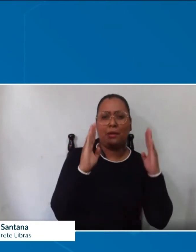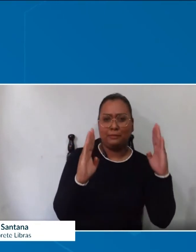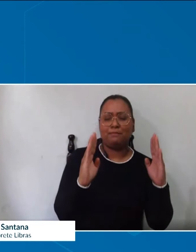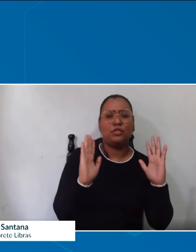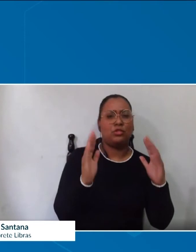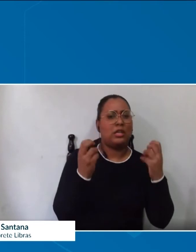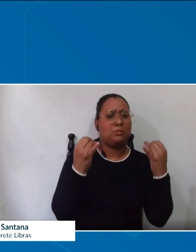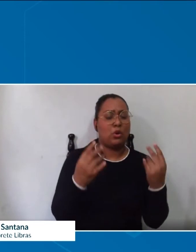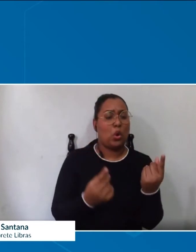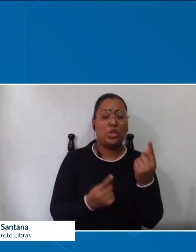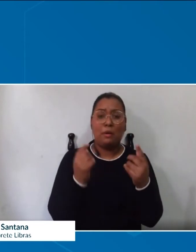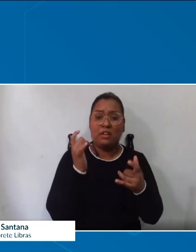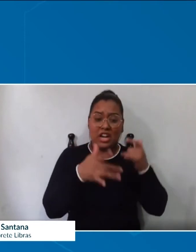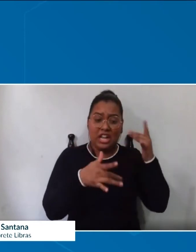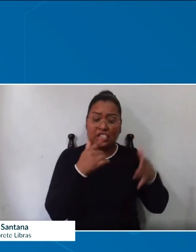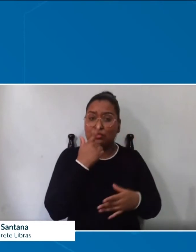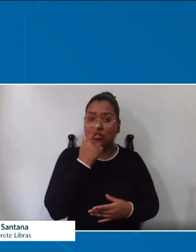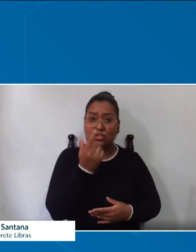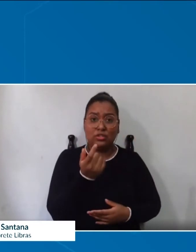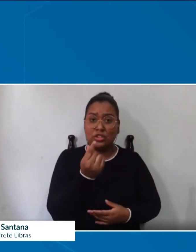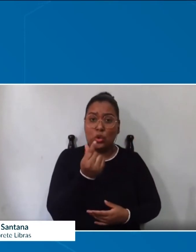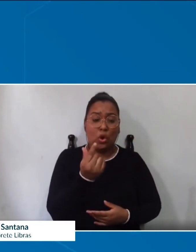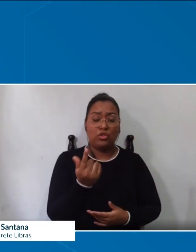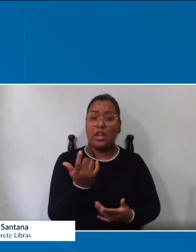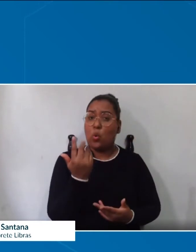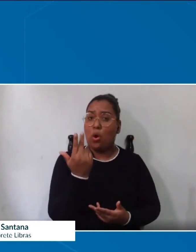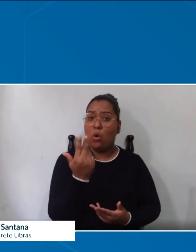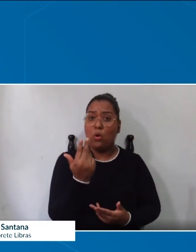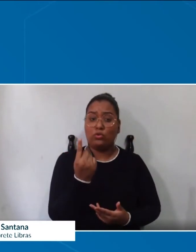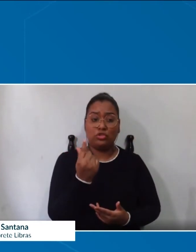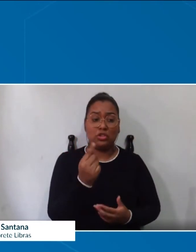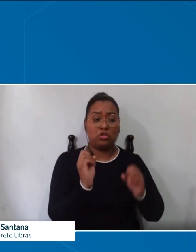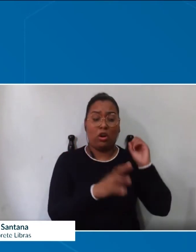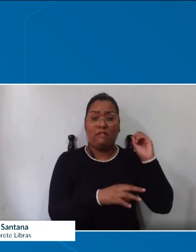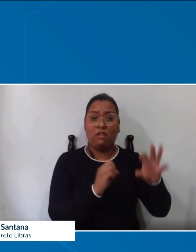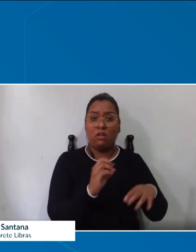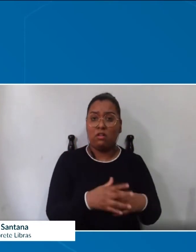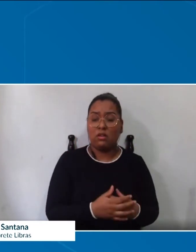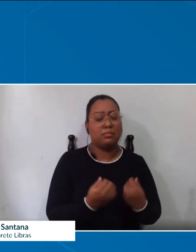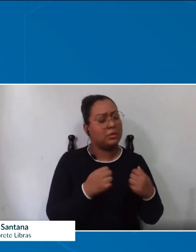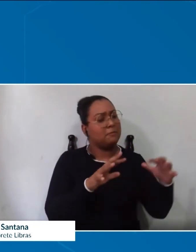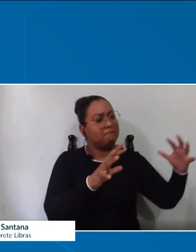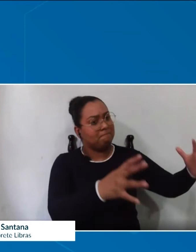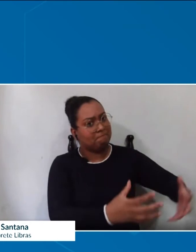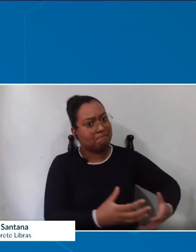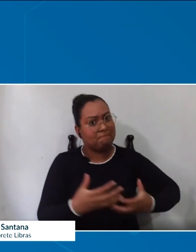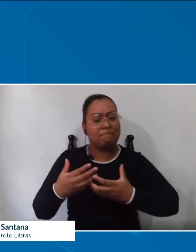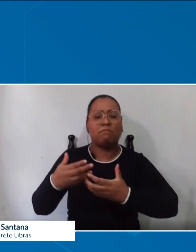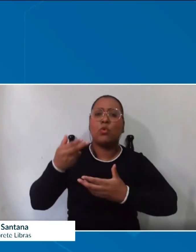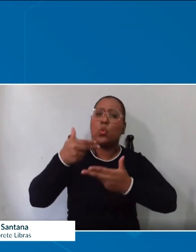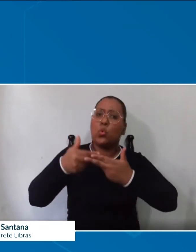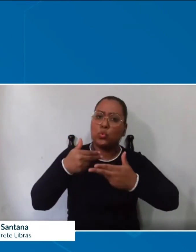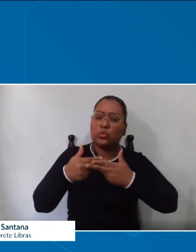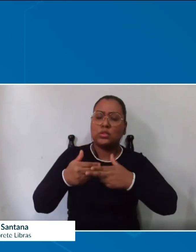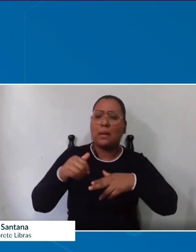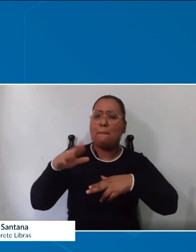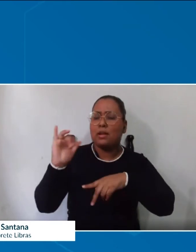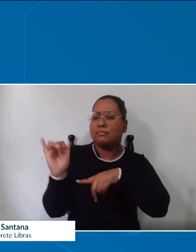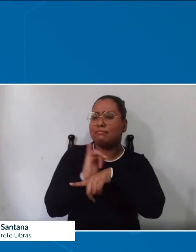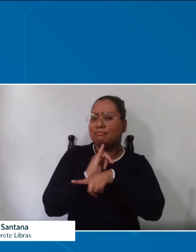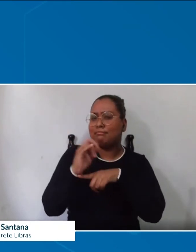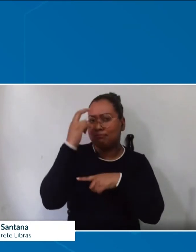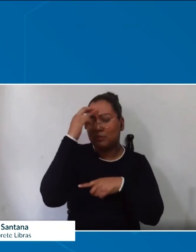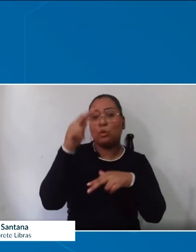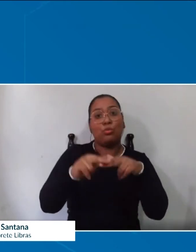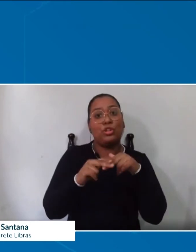nós estamos jogando dinheiro fora. Então, a gente tem que parar com isso, né? E começar a reaproveitar isso de uma maneira mais inteligente, né? É para isso